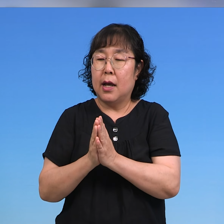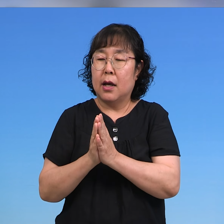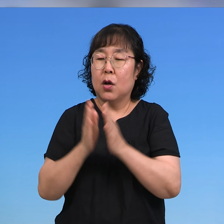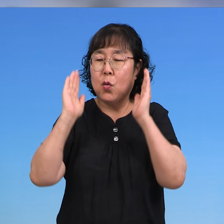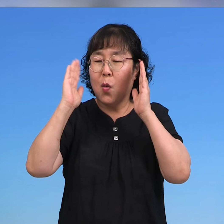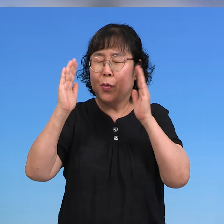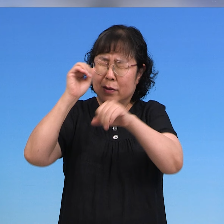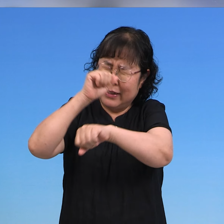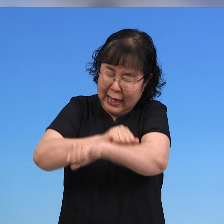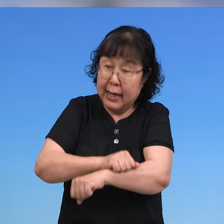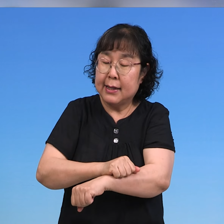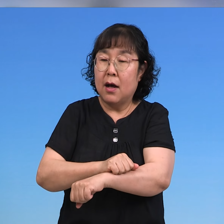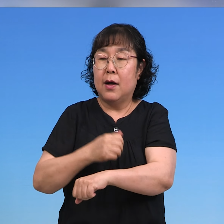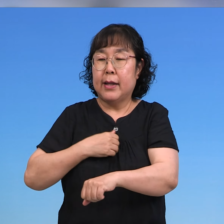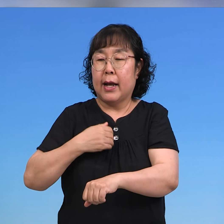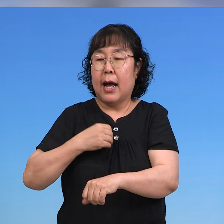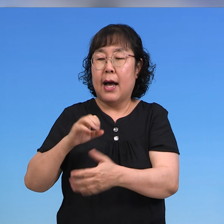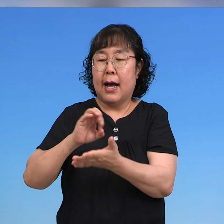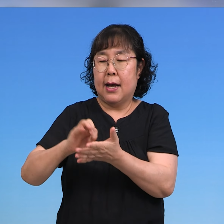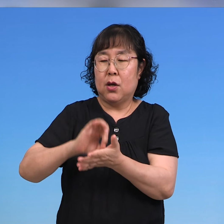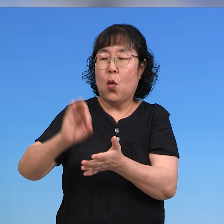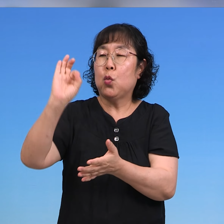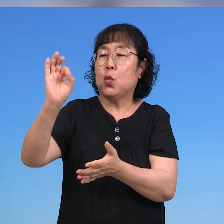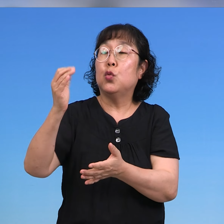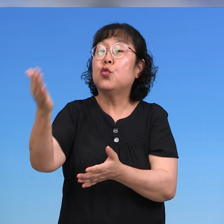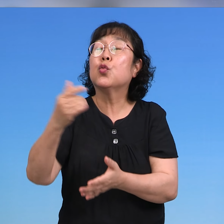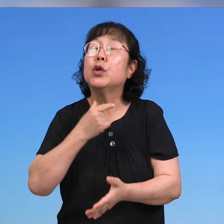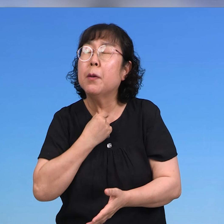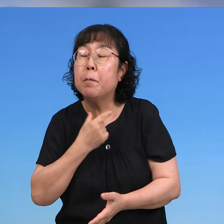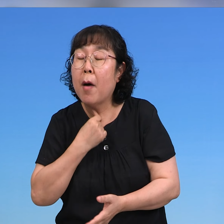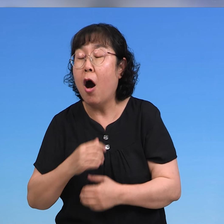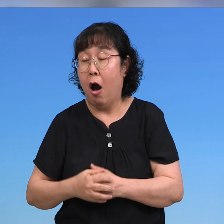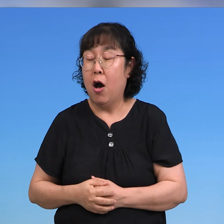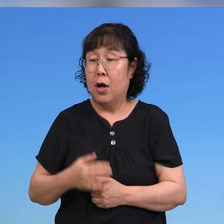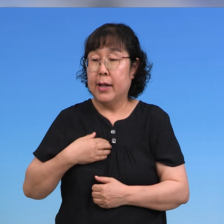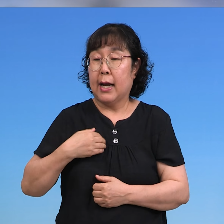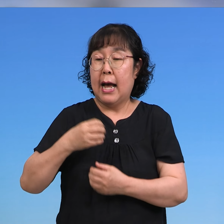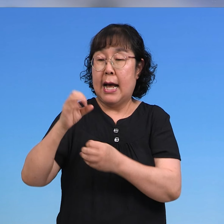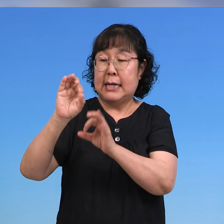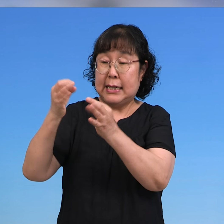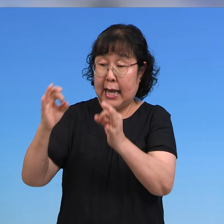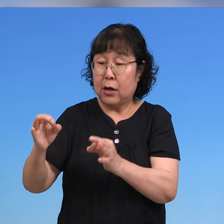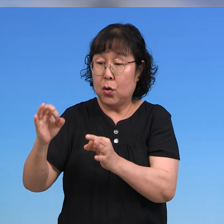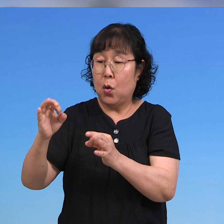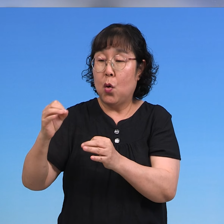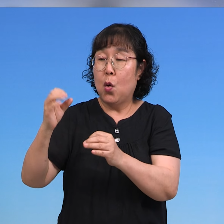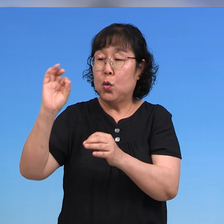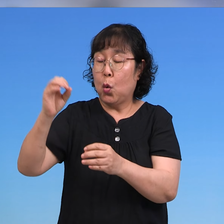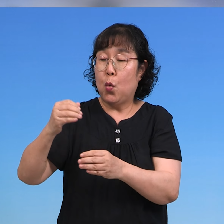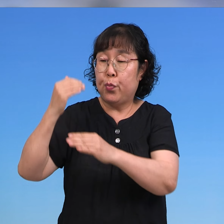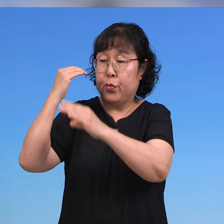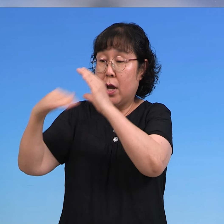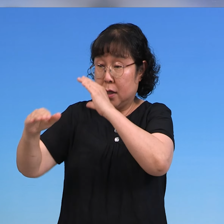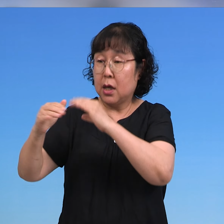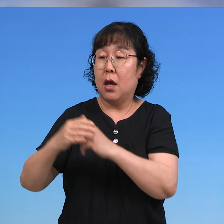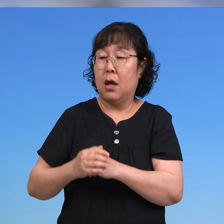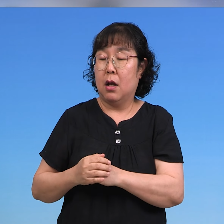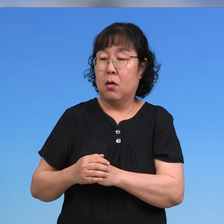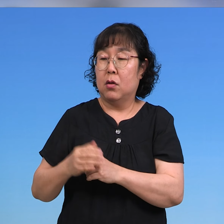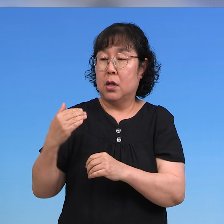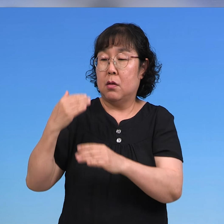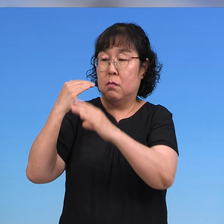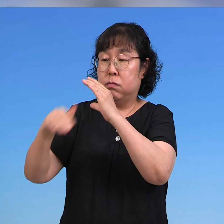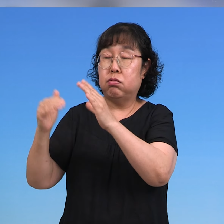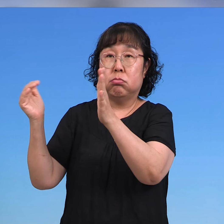20만 원 내가 너한테 송금해 줄게. 계좌번호 내 아빠가 아니까 송금해 줄게. 그러고 제가 송금을 했어요.